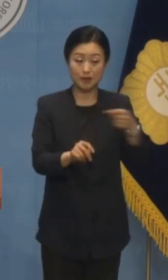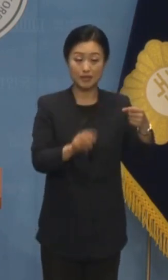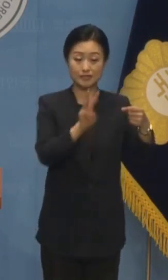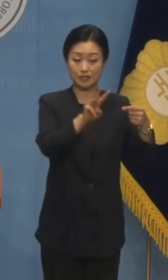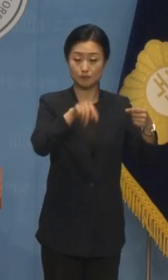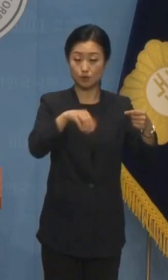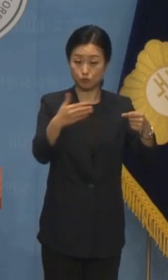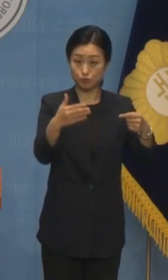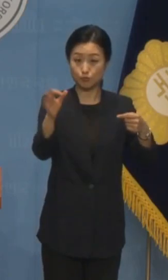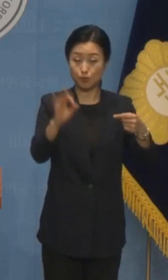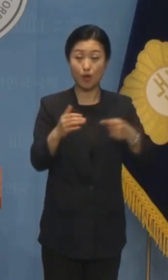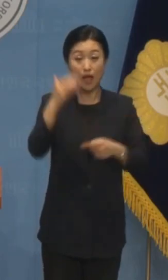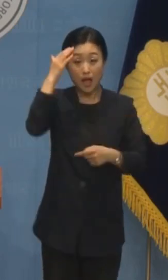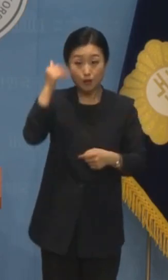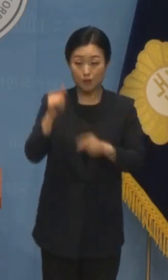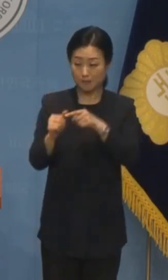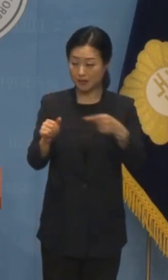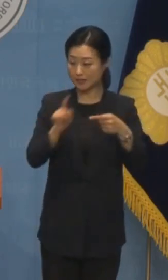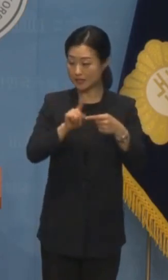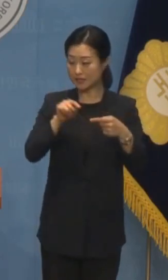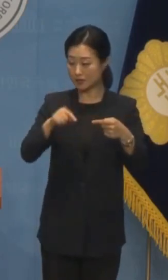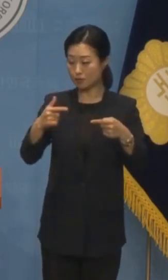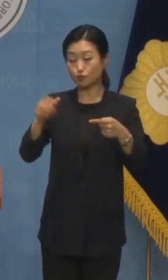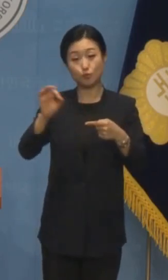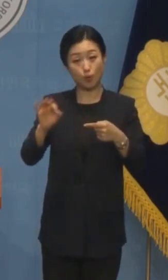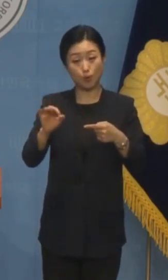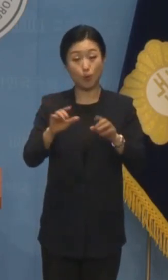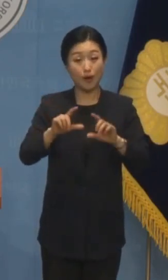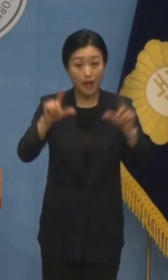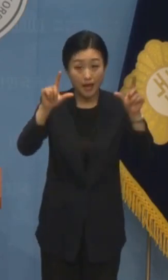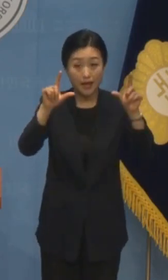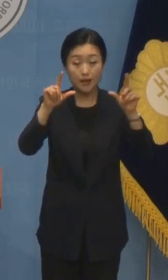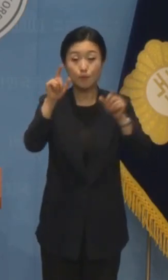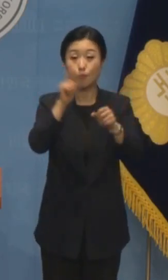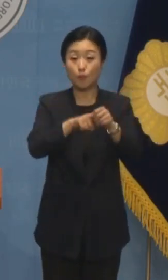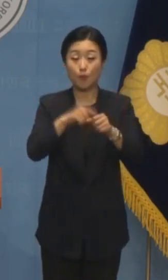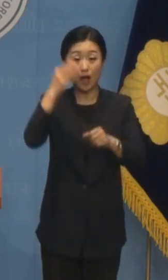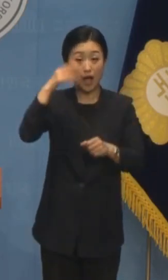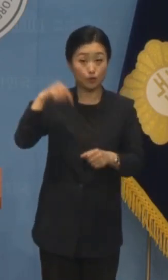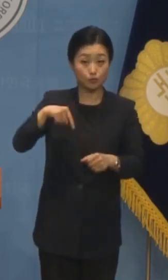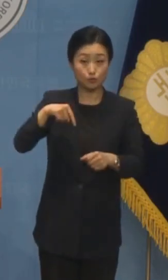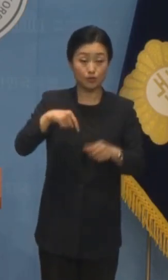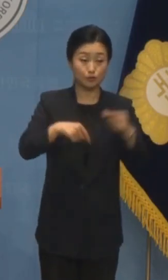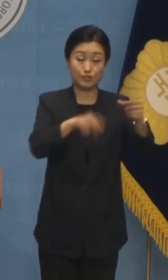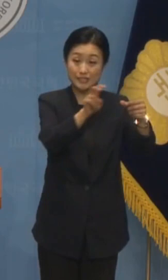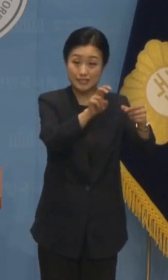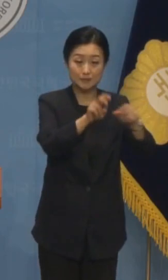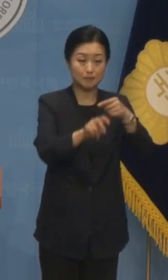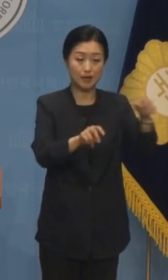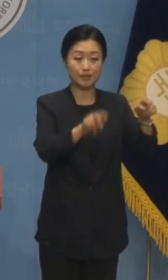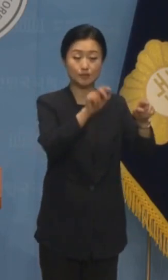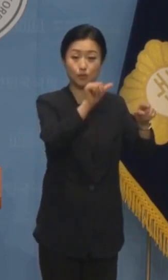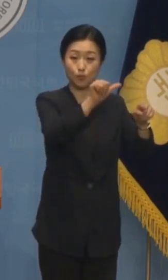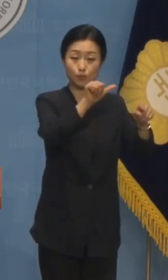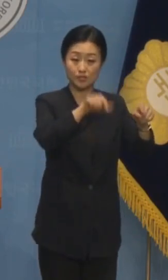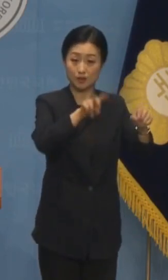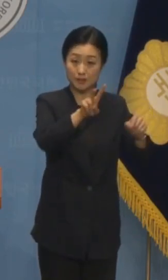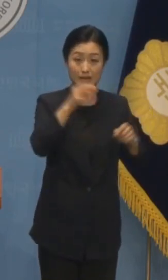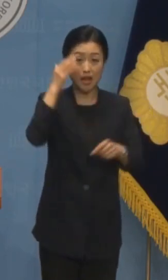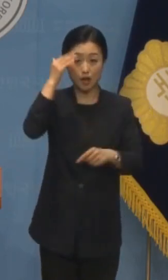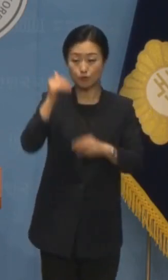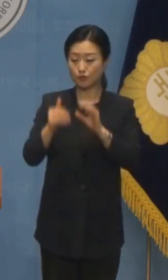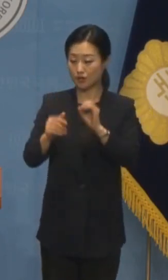3.9%, 한국은 마이너스 1.6%였습니다. 올해 전망치에서도 G20은 마이너스 5.2%,